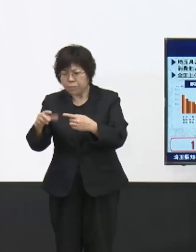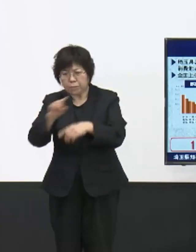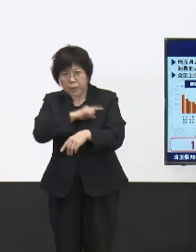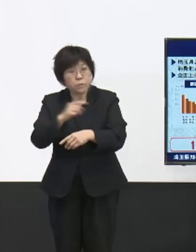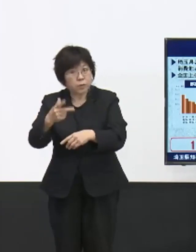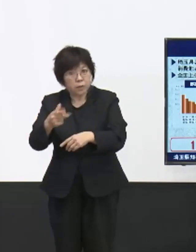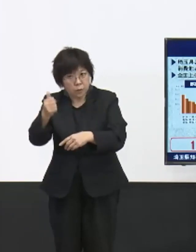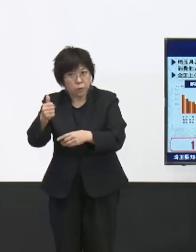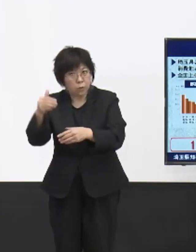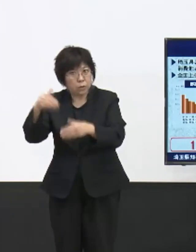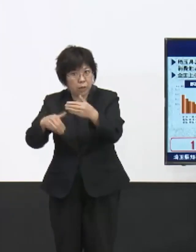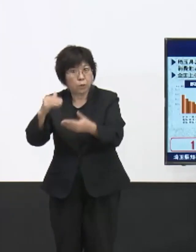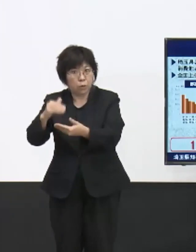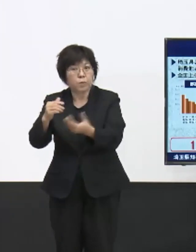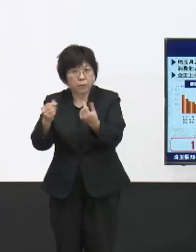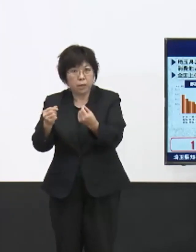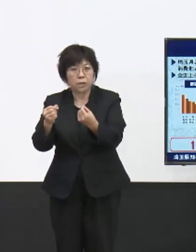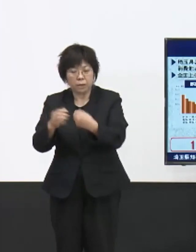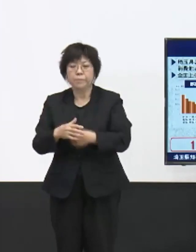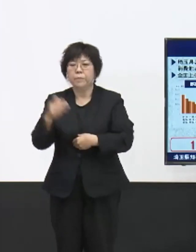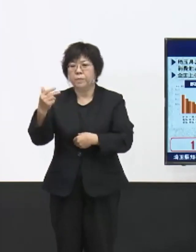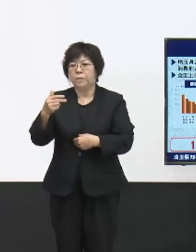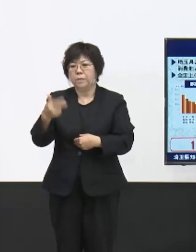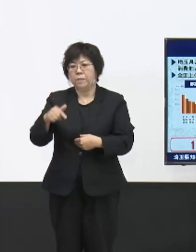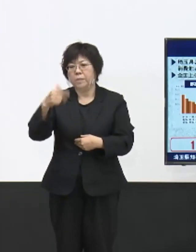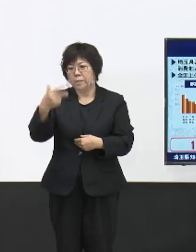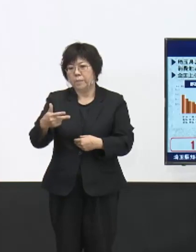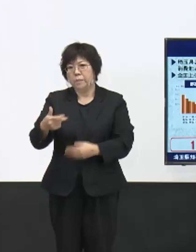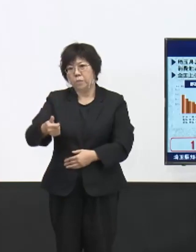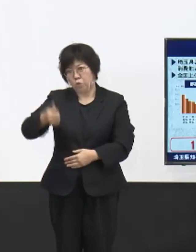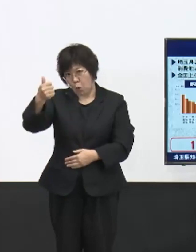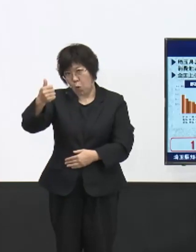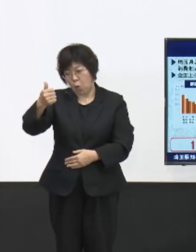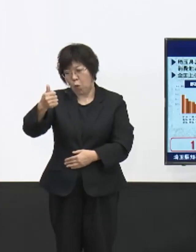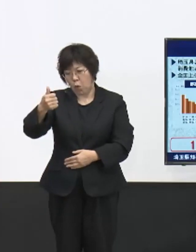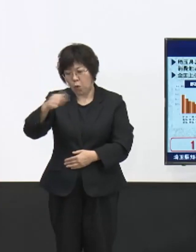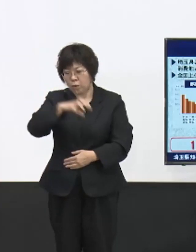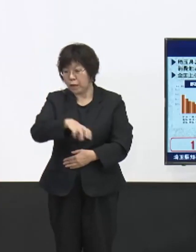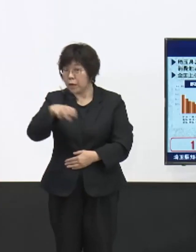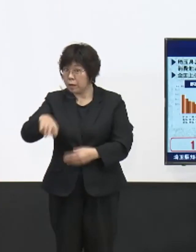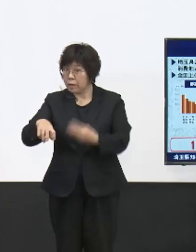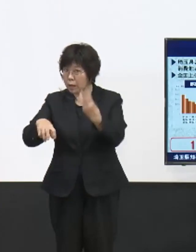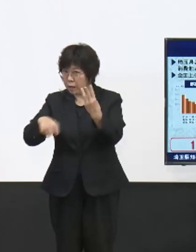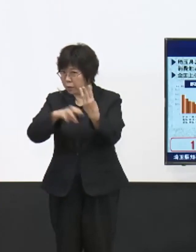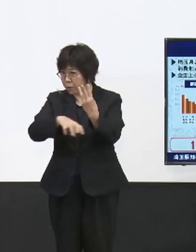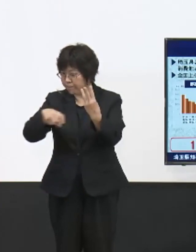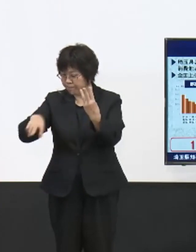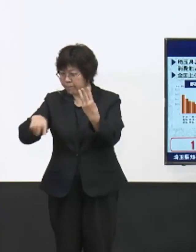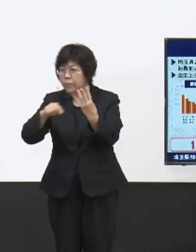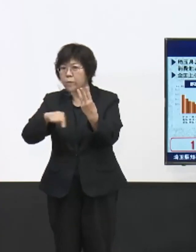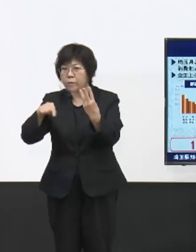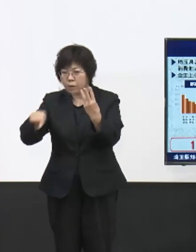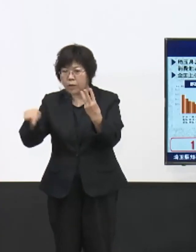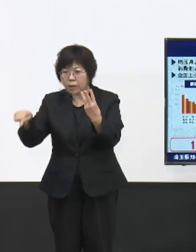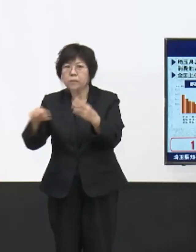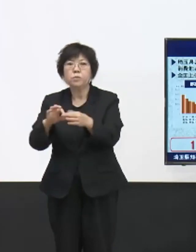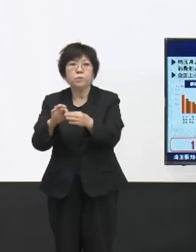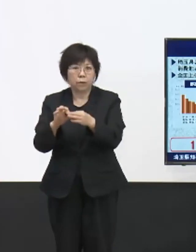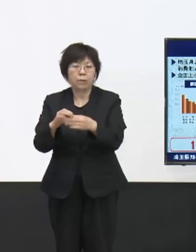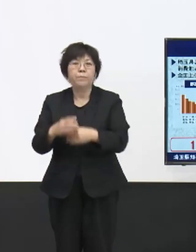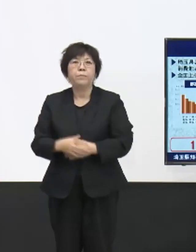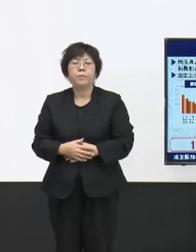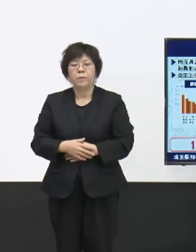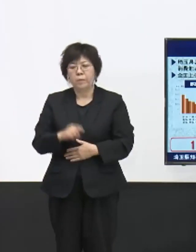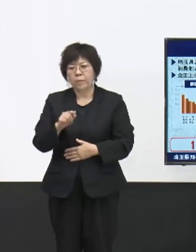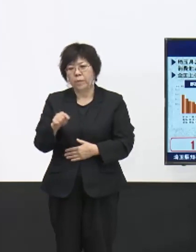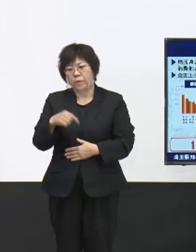はい、 最初の、市長選については、私、今回、